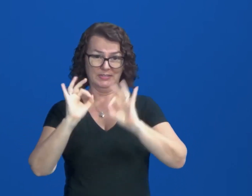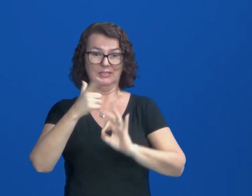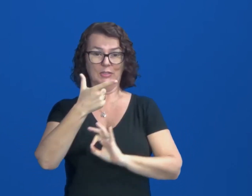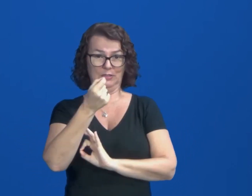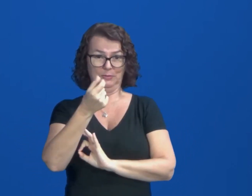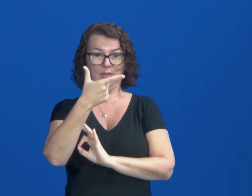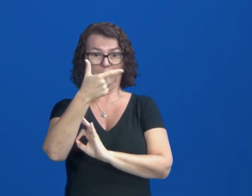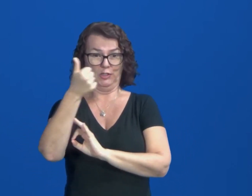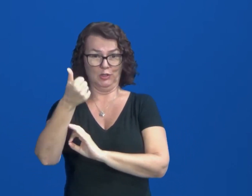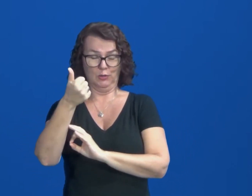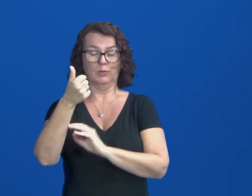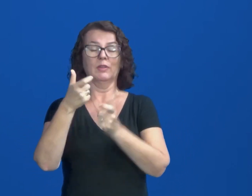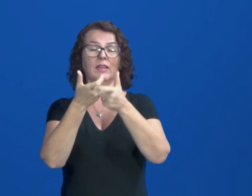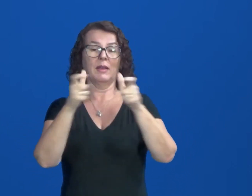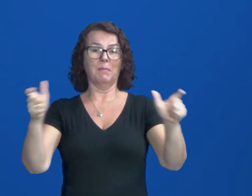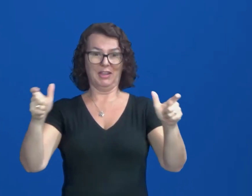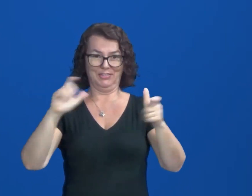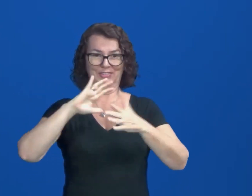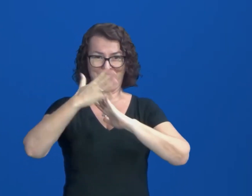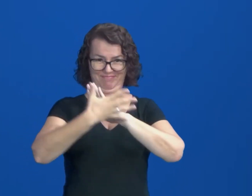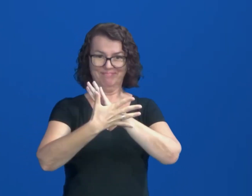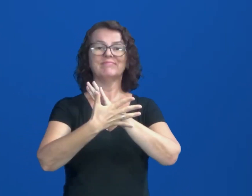da Libras, disponível nesse link.